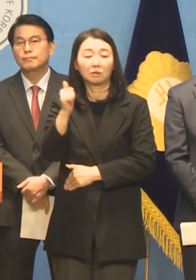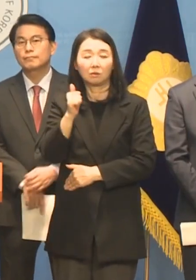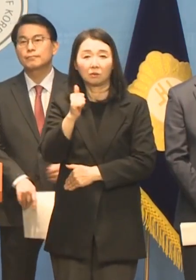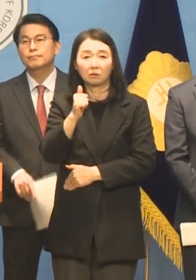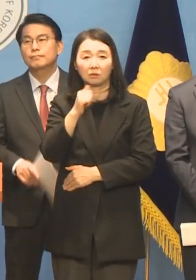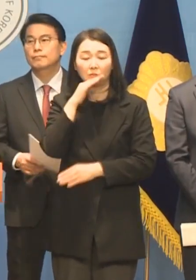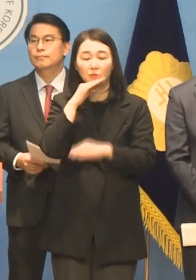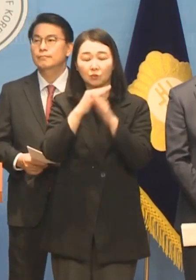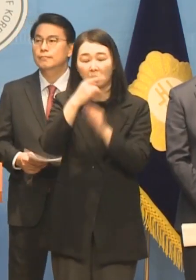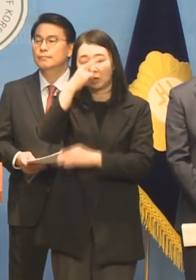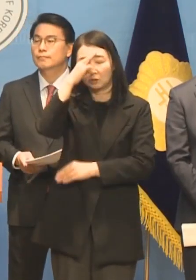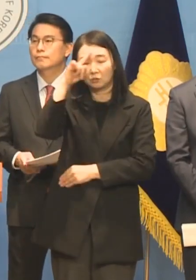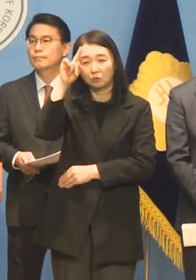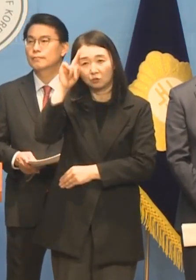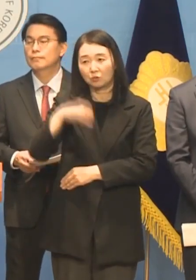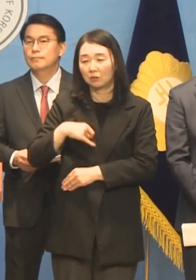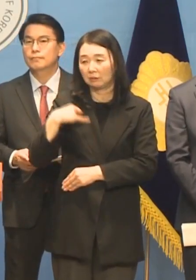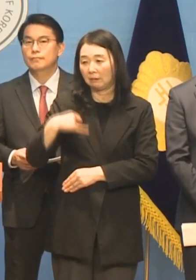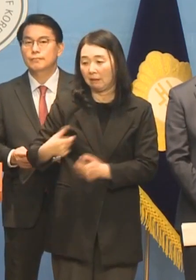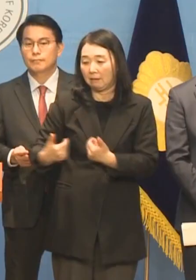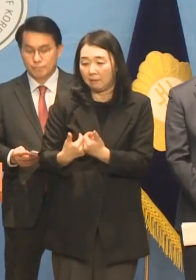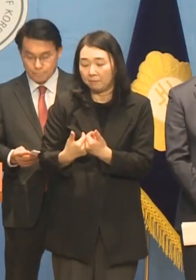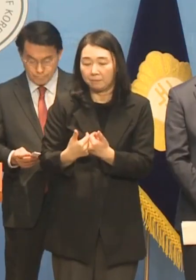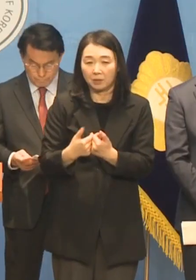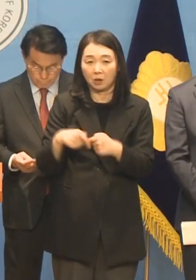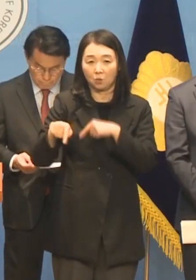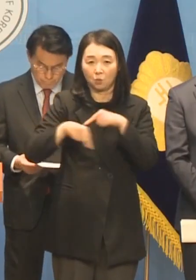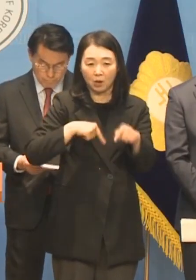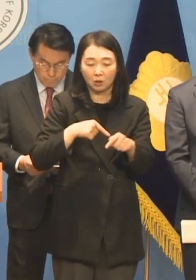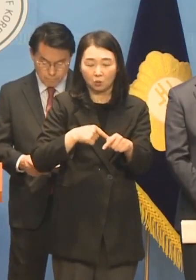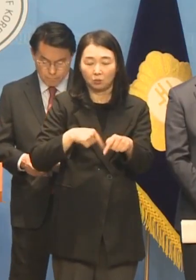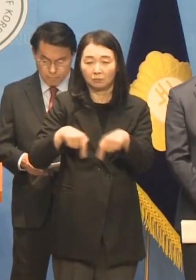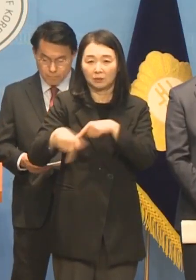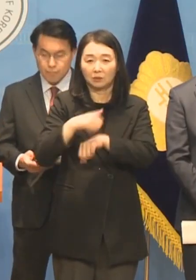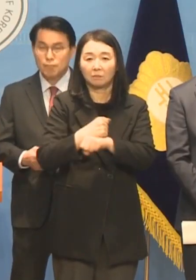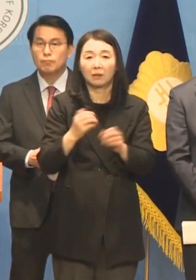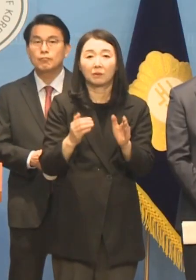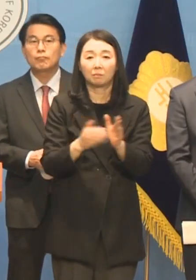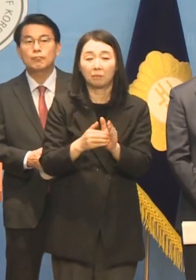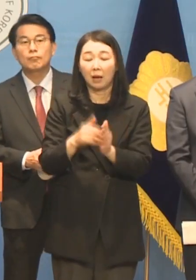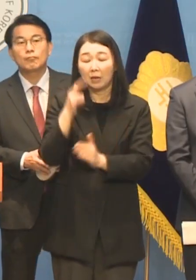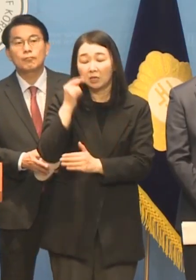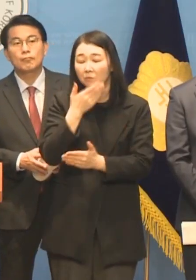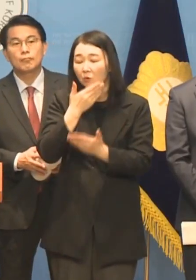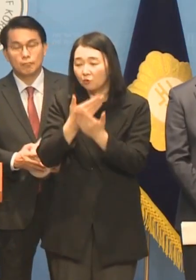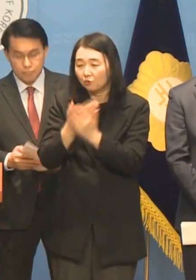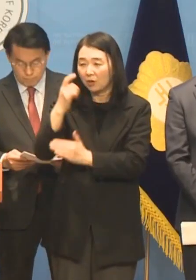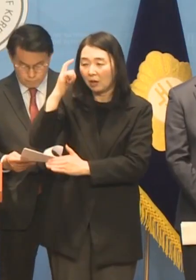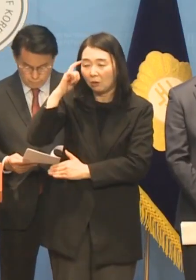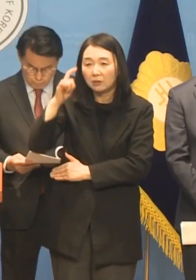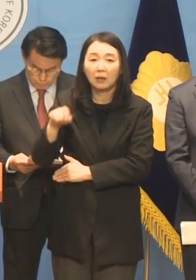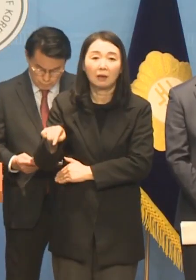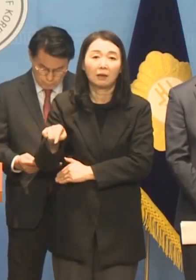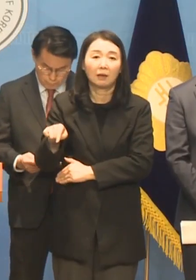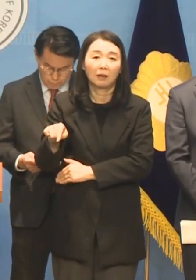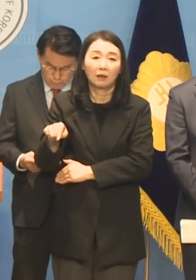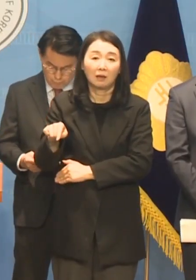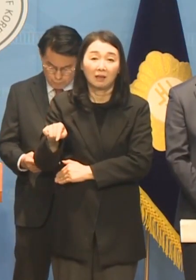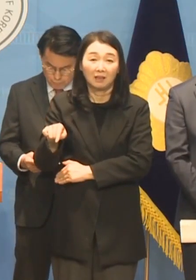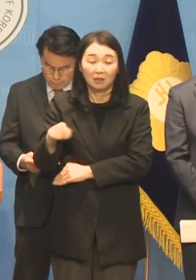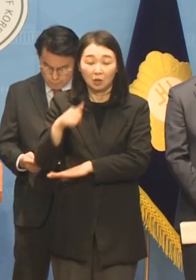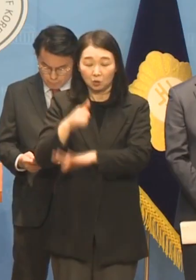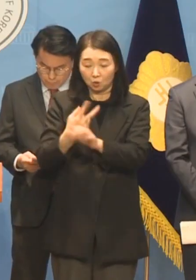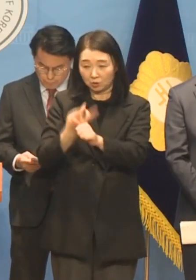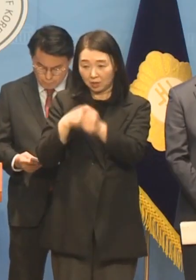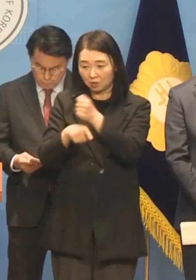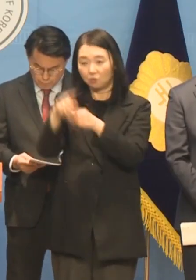북중로를 적대시하는 외교 정책을 폈고 일본을 중시하는 기이한 외교를 했다는 점이 탄핵 사유로